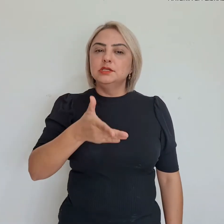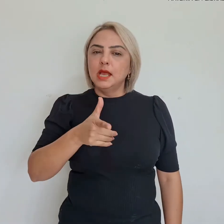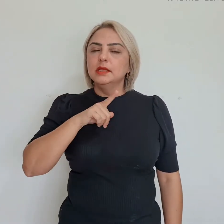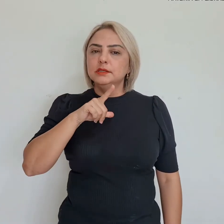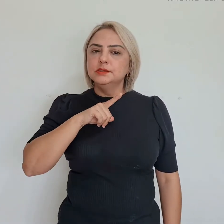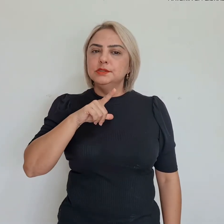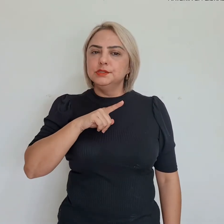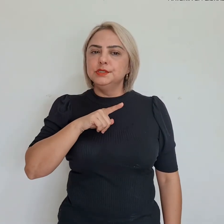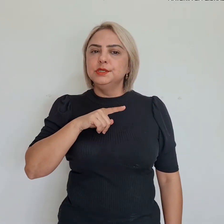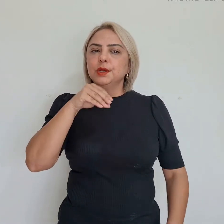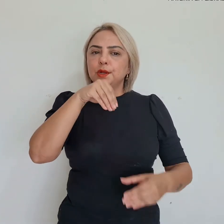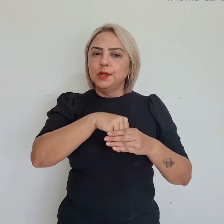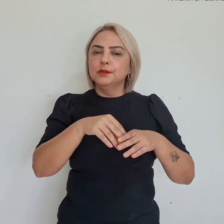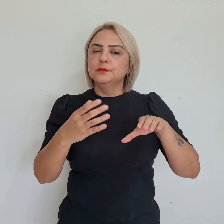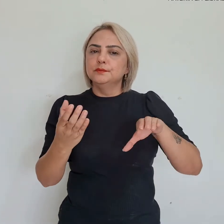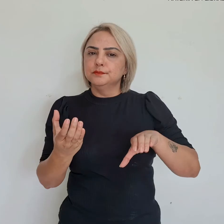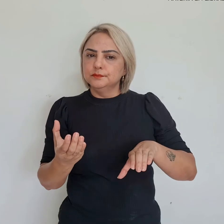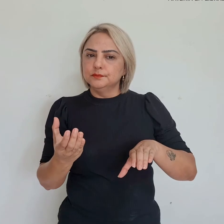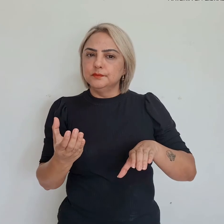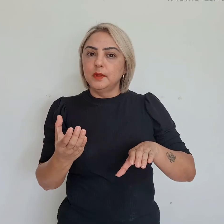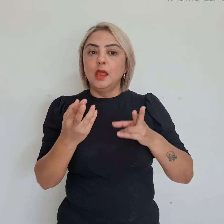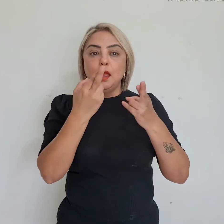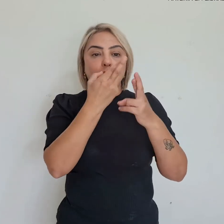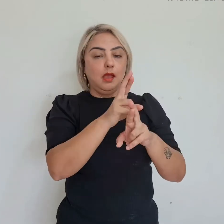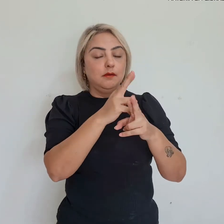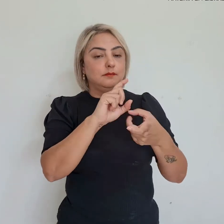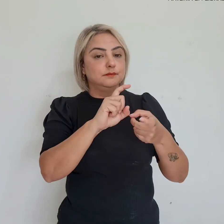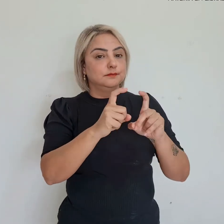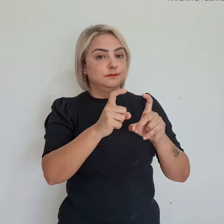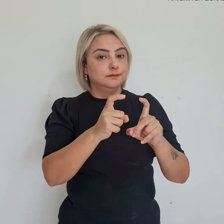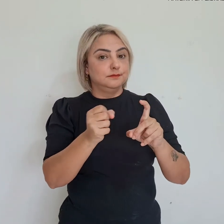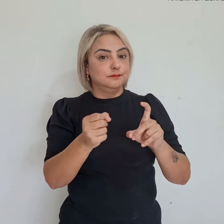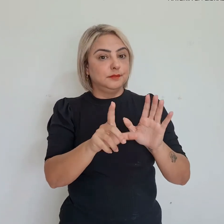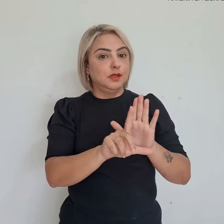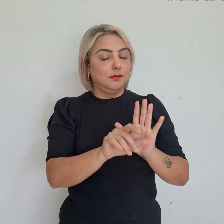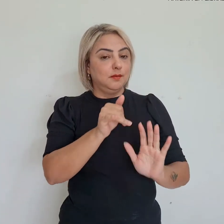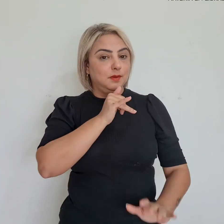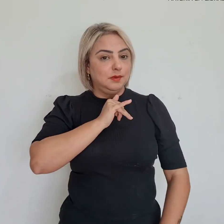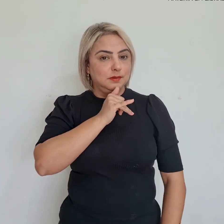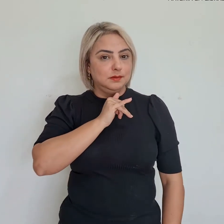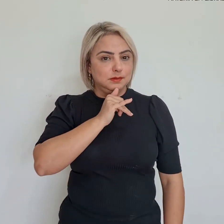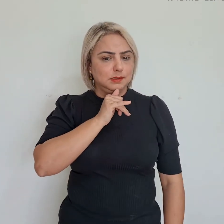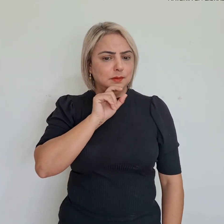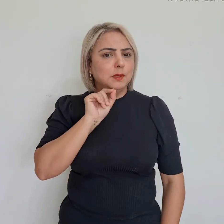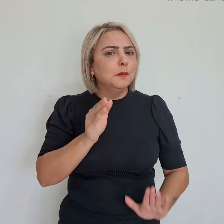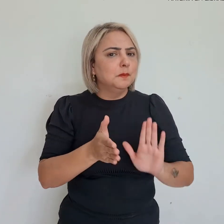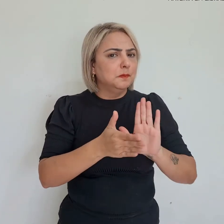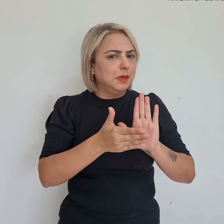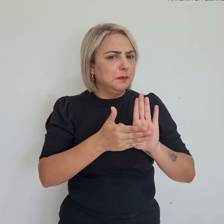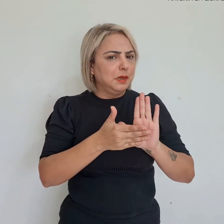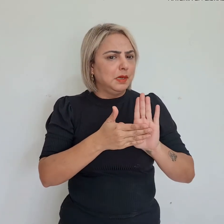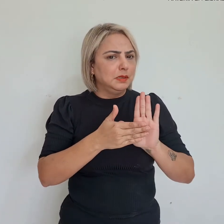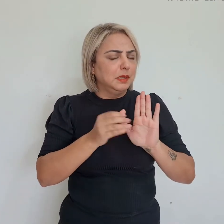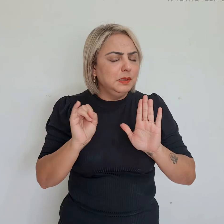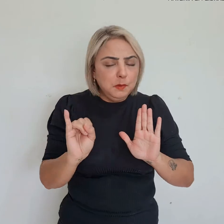no Congresso. A reforma administrativa, por exemplo, que é uma pauta super importante para